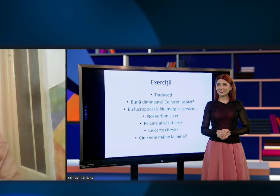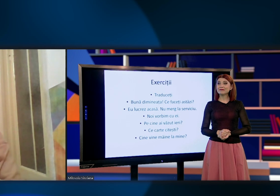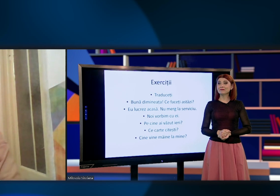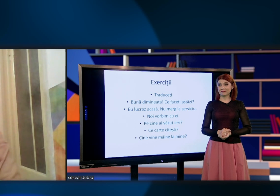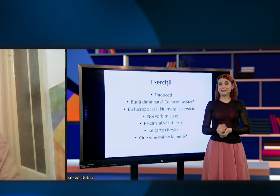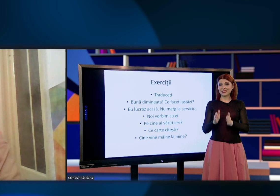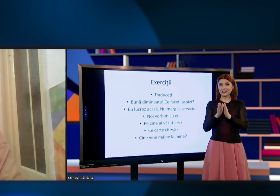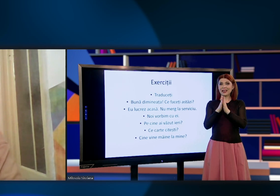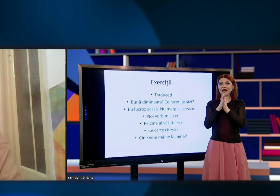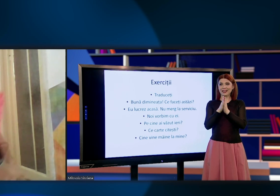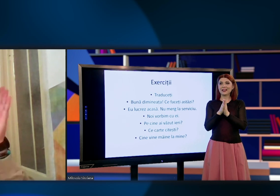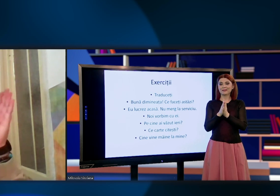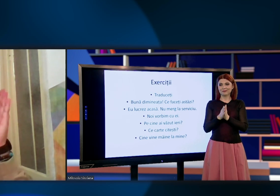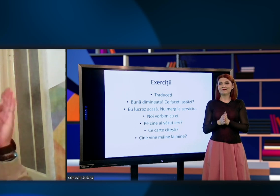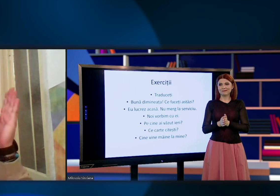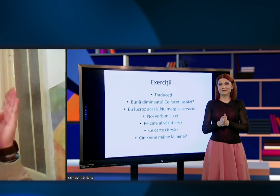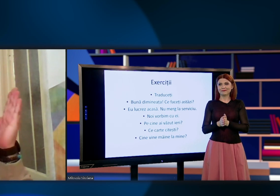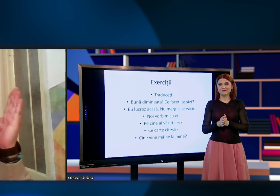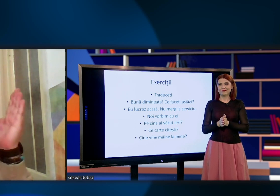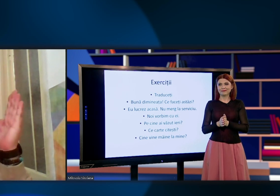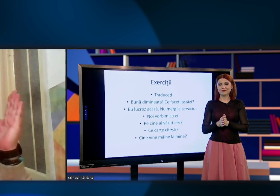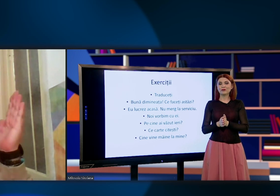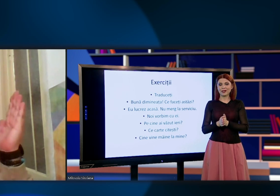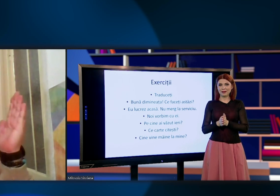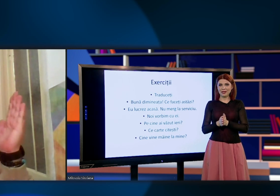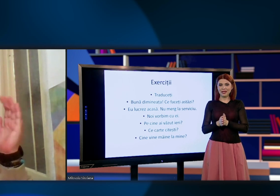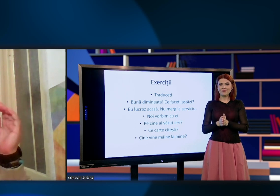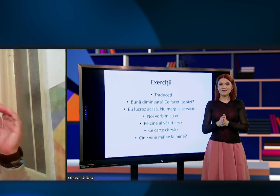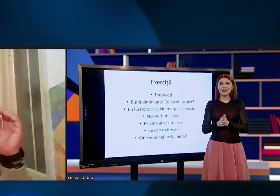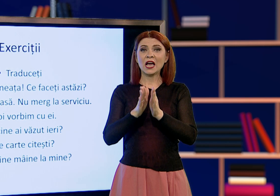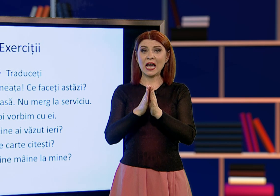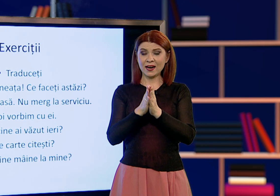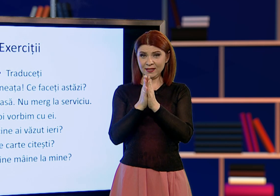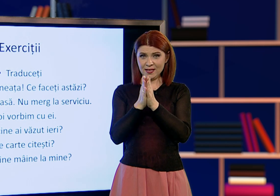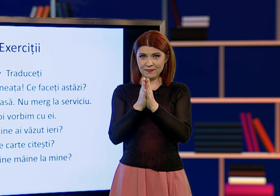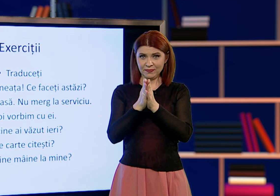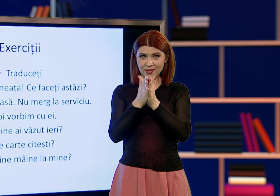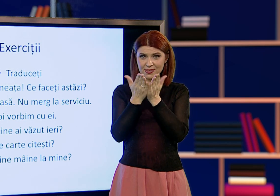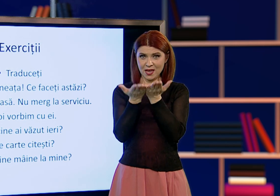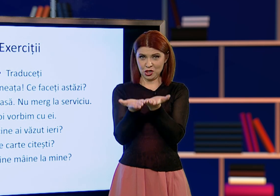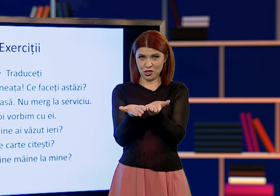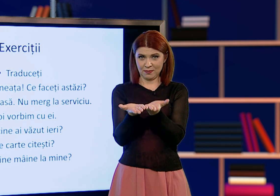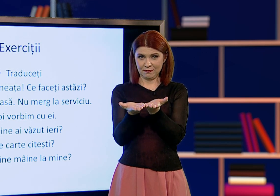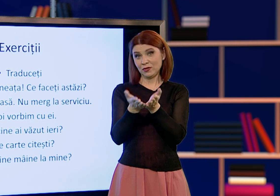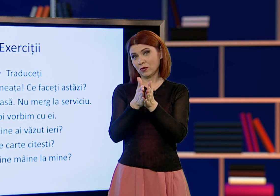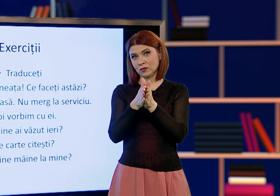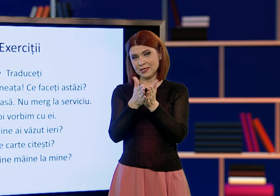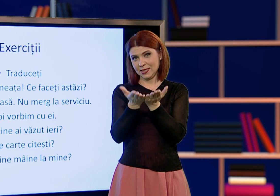carte citești foarte bine carte este așa pentru că o